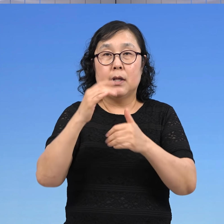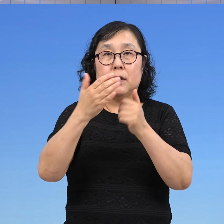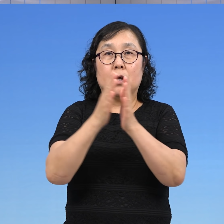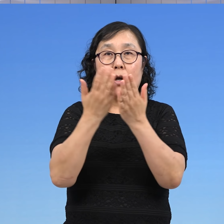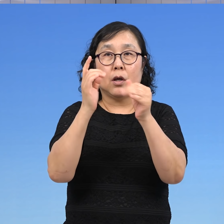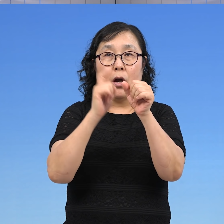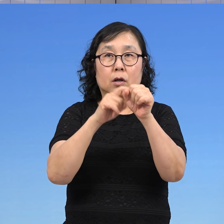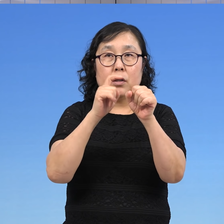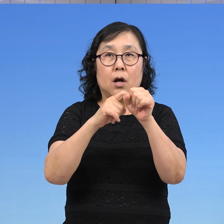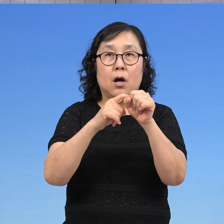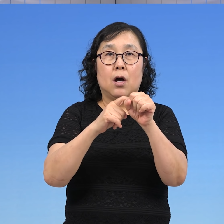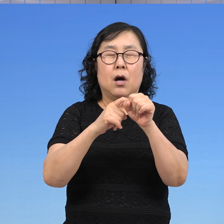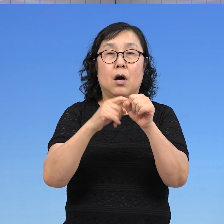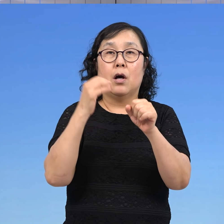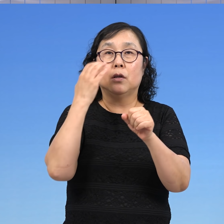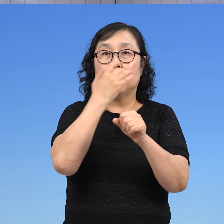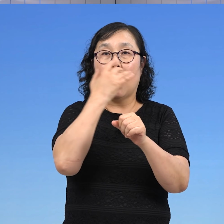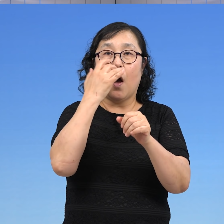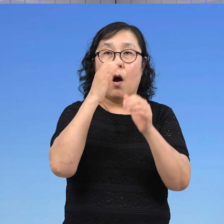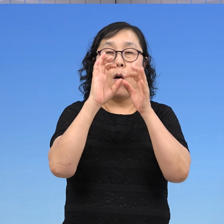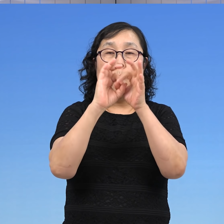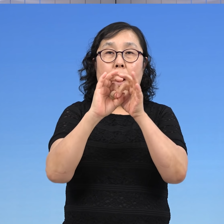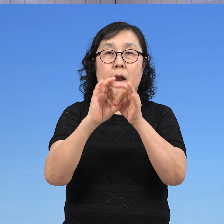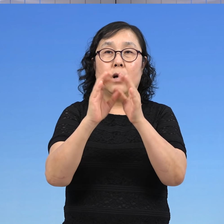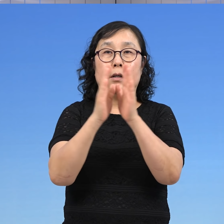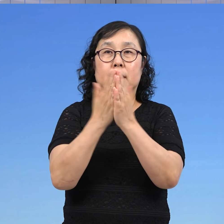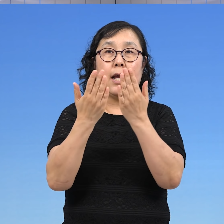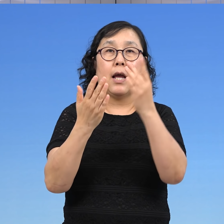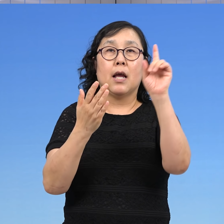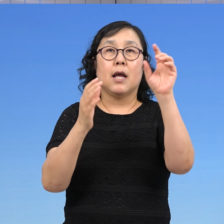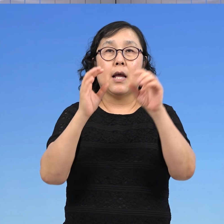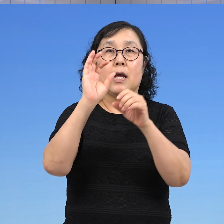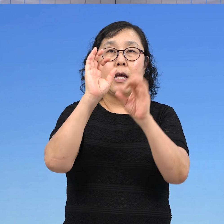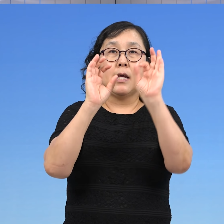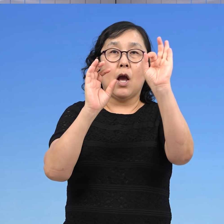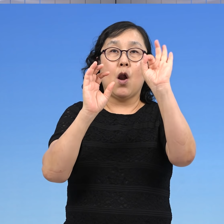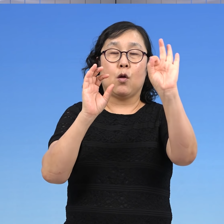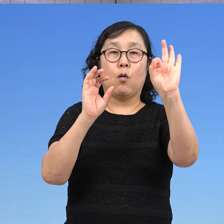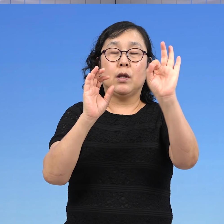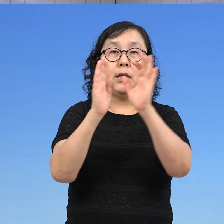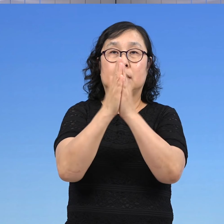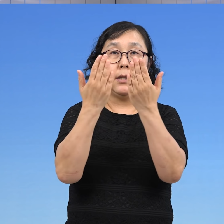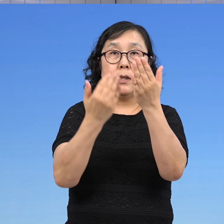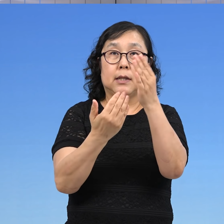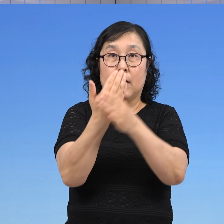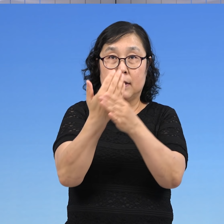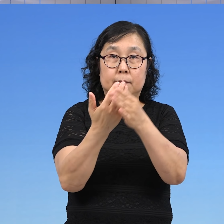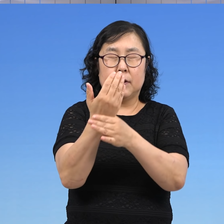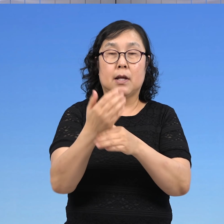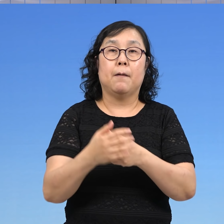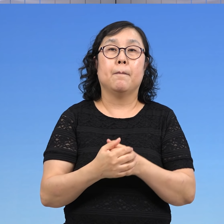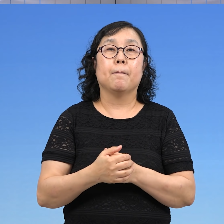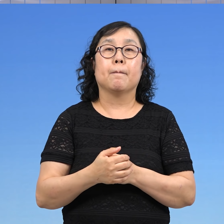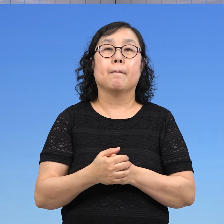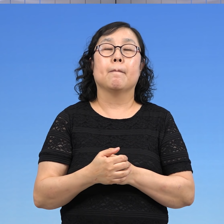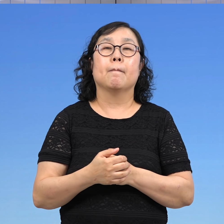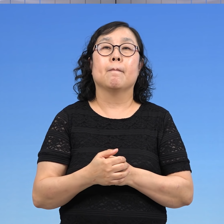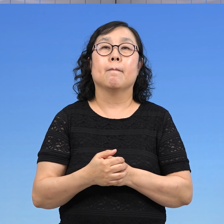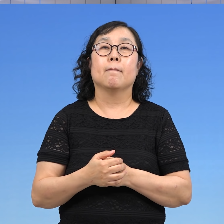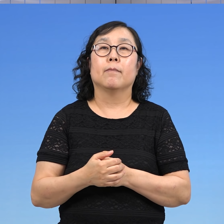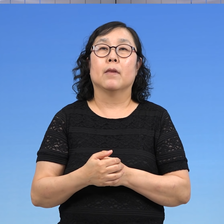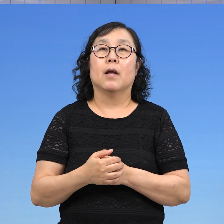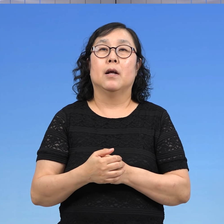성교육 관련 10권의 책을 괴 제가 무거워서 다 못 들고 와 이제 2 것만 제가 대표로 들고 왔는데요